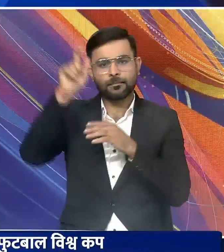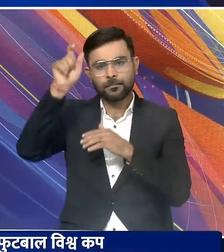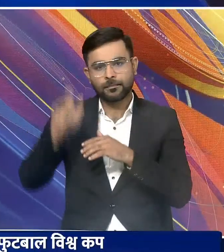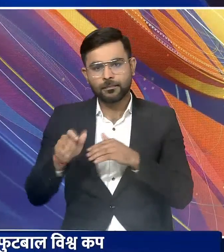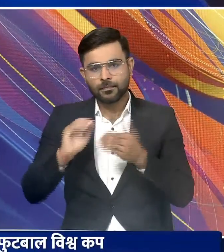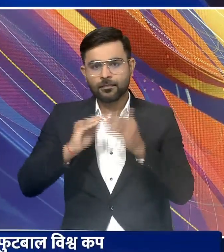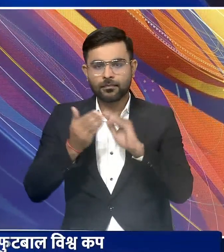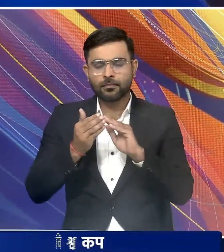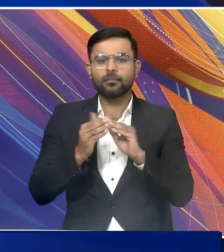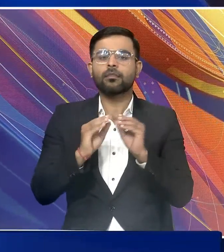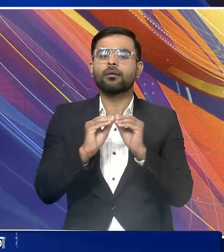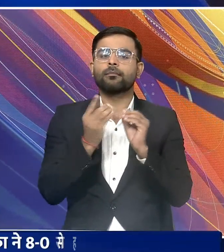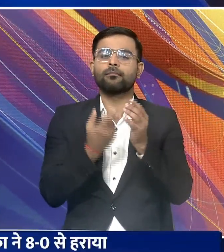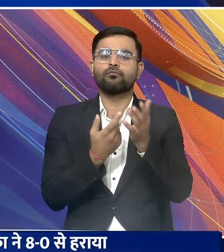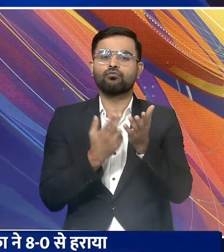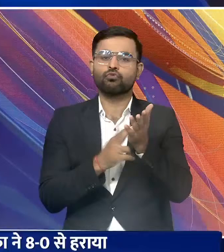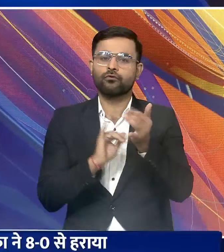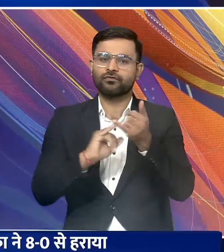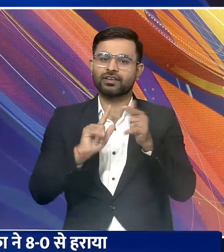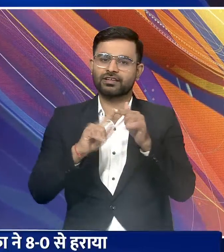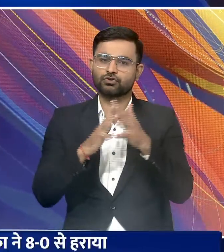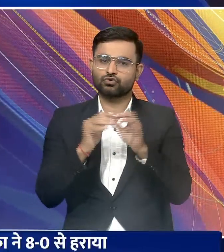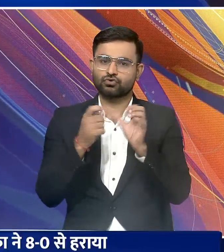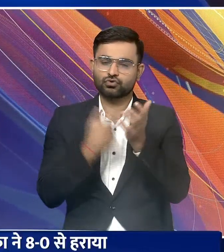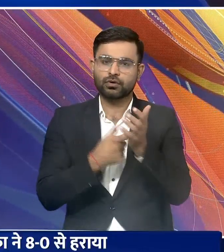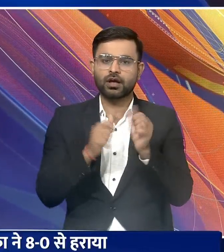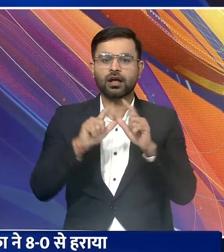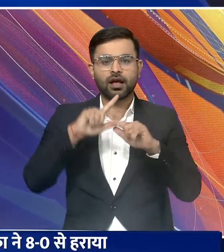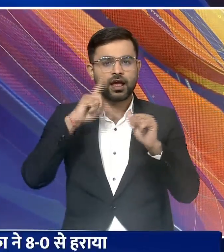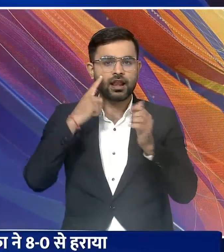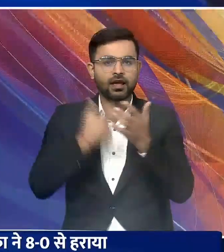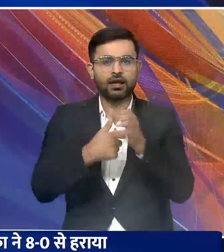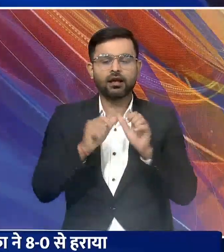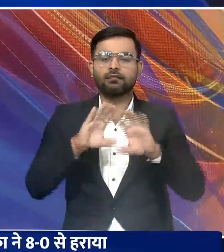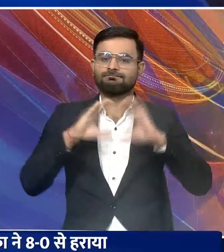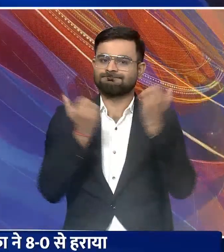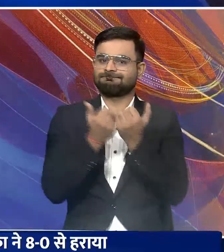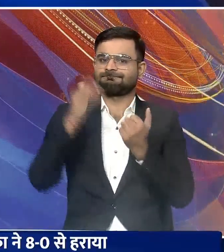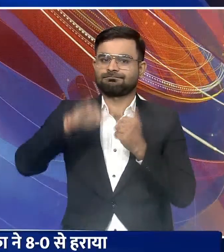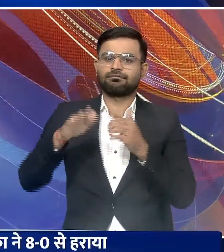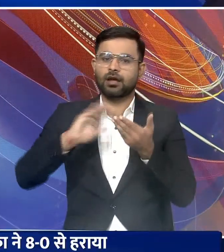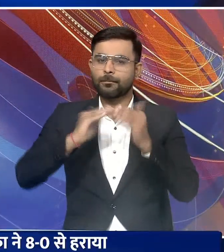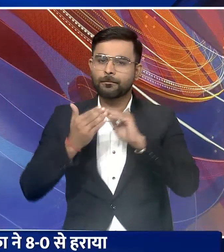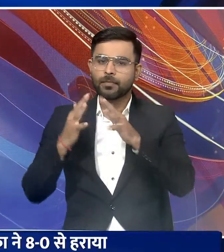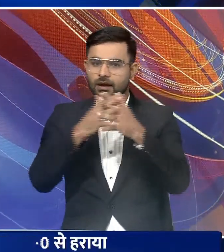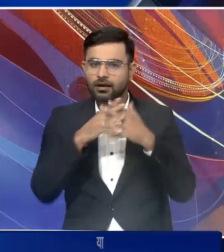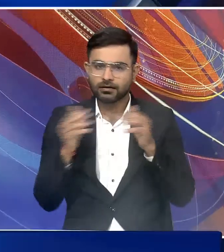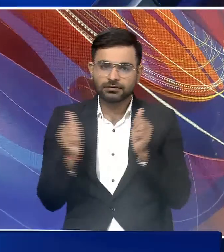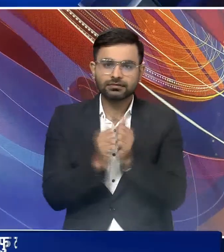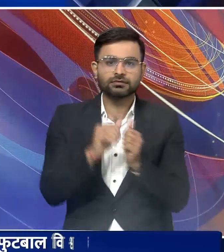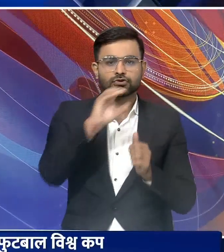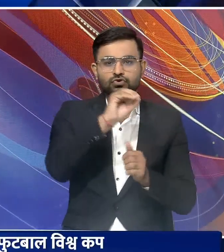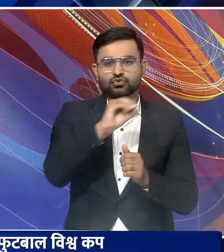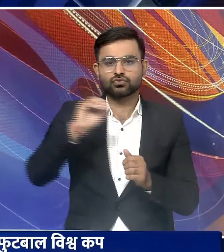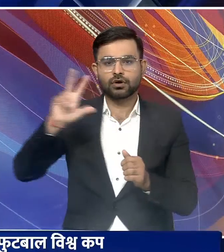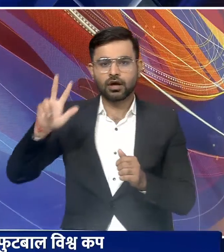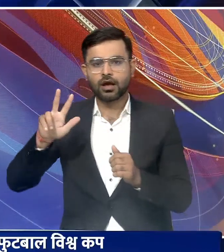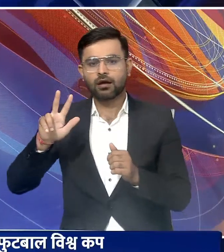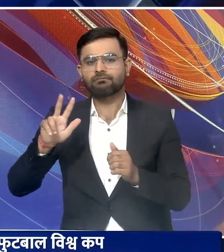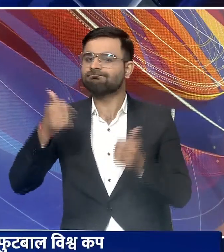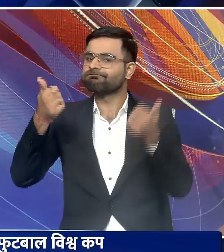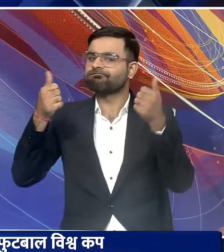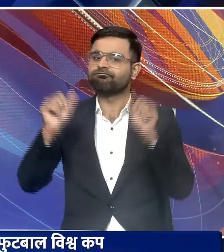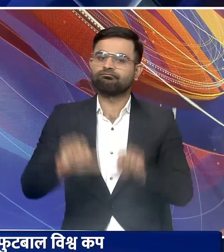से भुवनेश्वर के कलिंगा स्टेडियम में हुआ। अमेरिका के साथ खेले गए ओपनिंग मुकाबले में भारत को 0-8 से हार